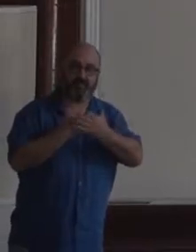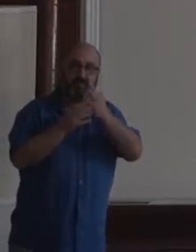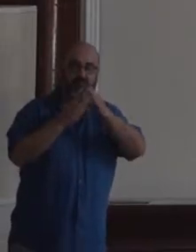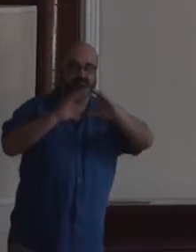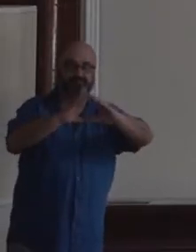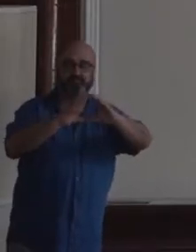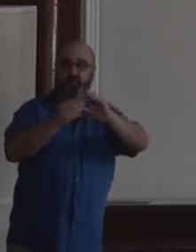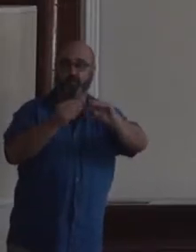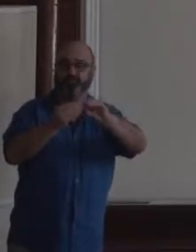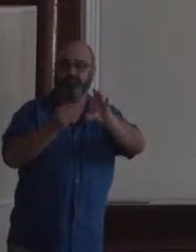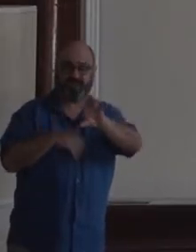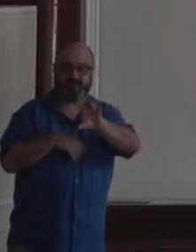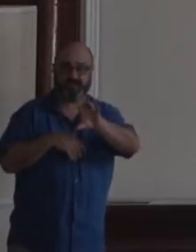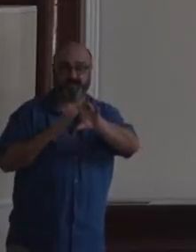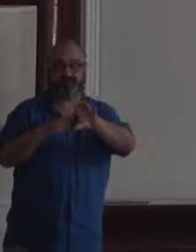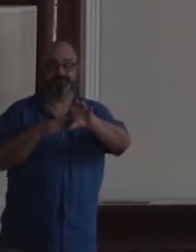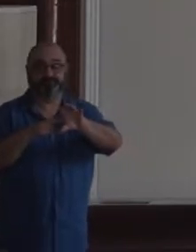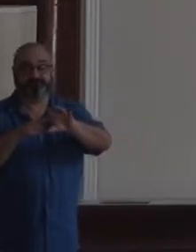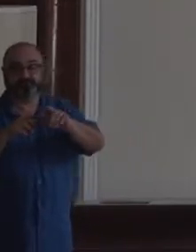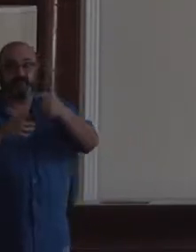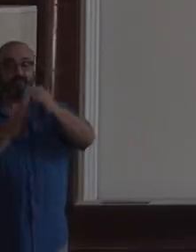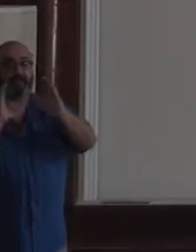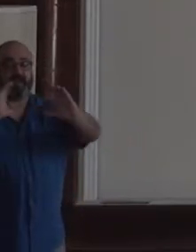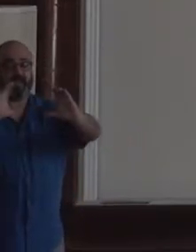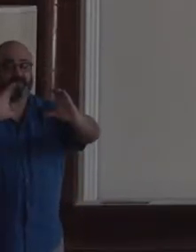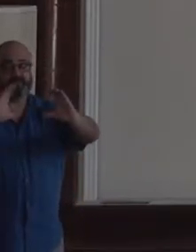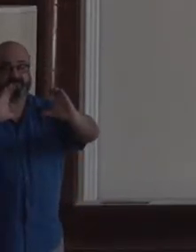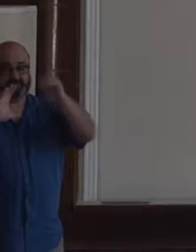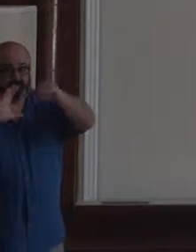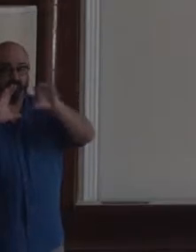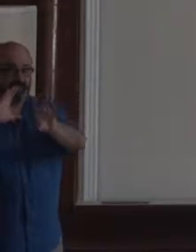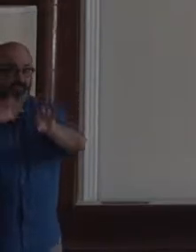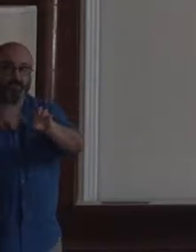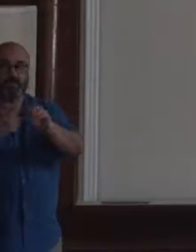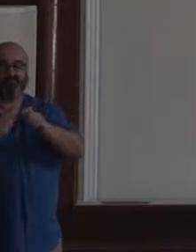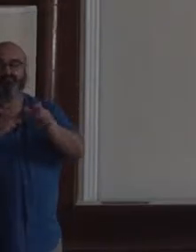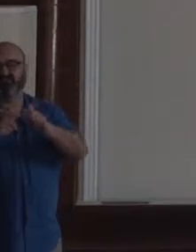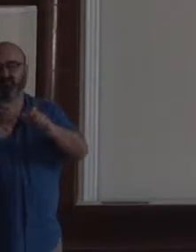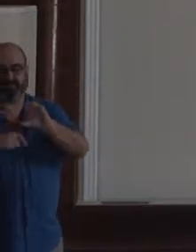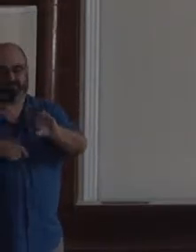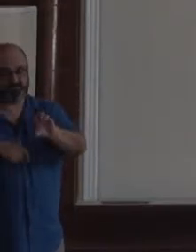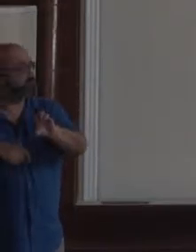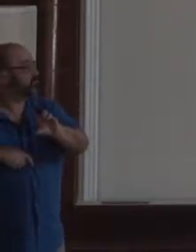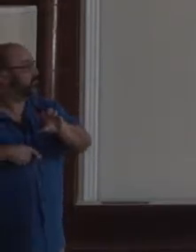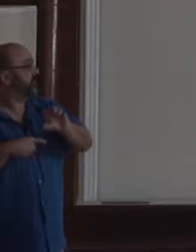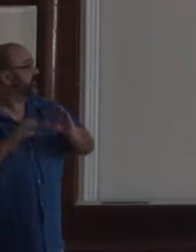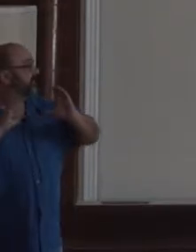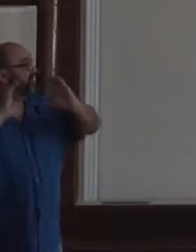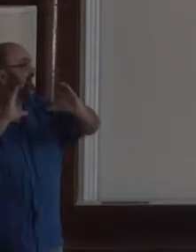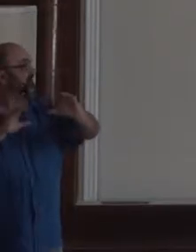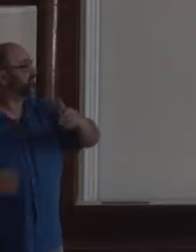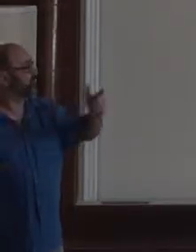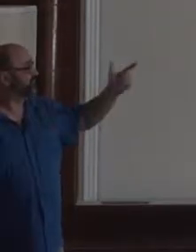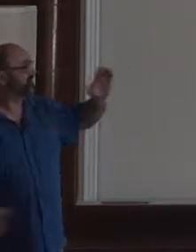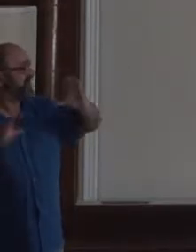objet qui est un collaborateur, par exemple, de la classe qu'on va tester. Là, la classe que je veux tester, c'est une classe qui fait un truc